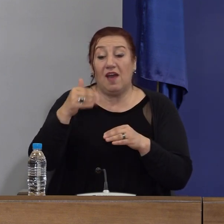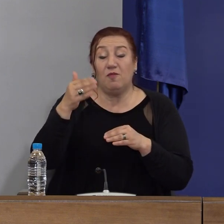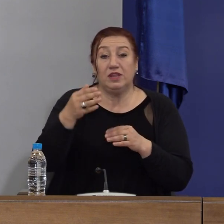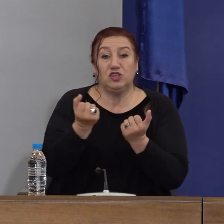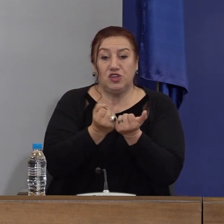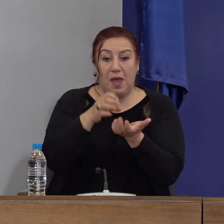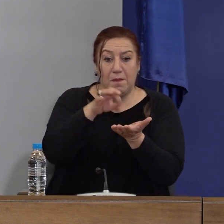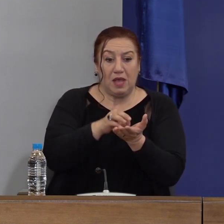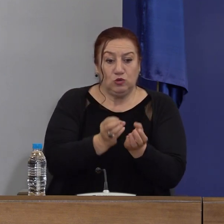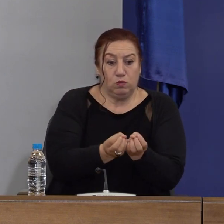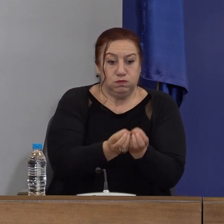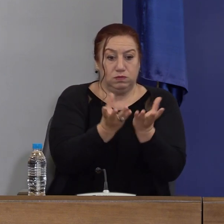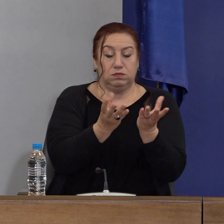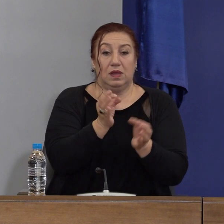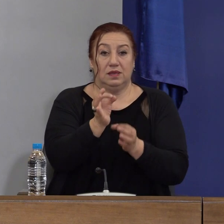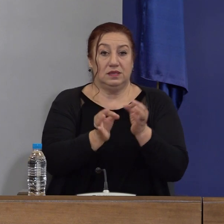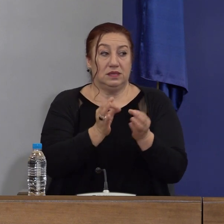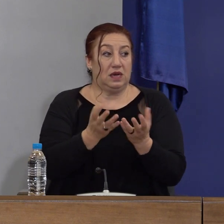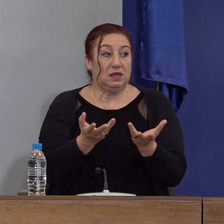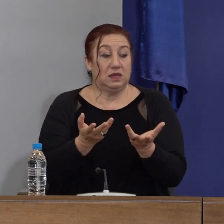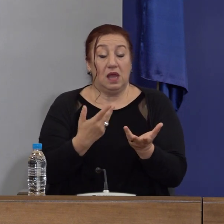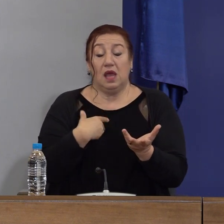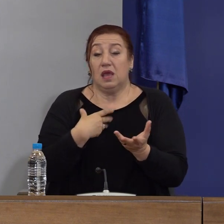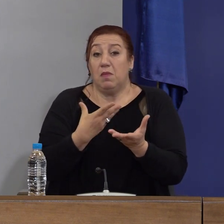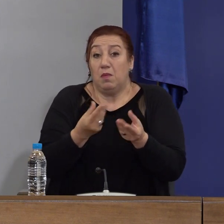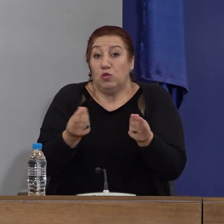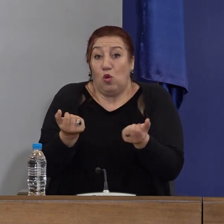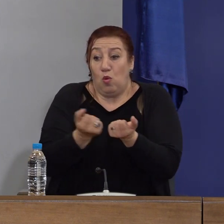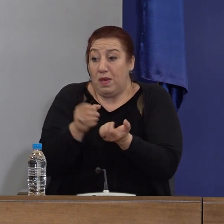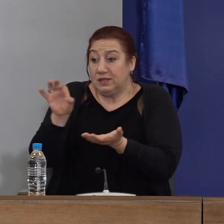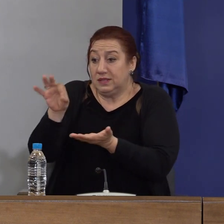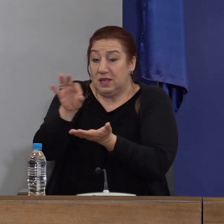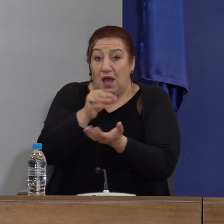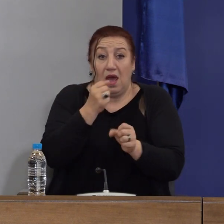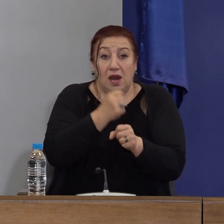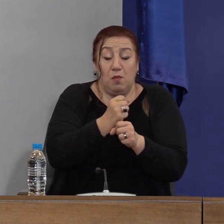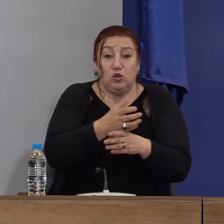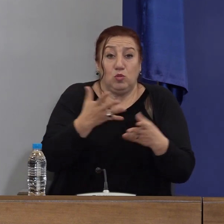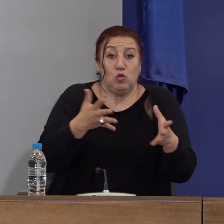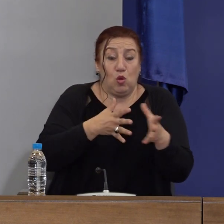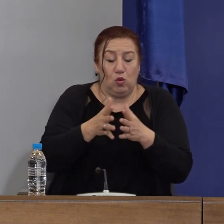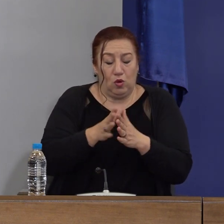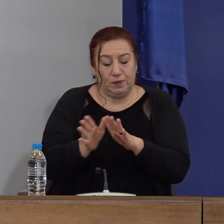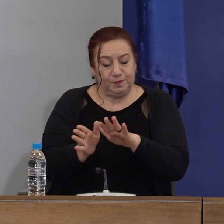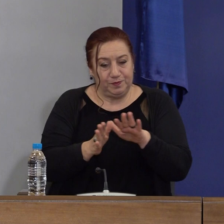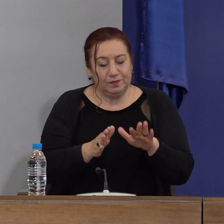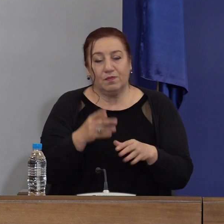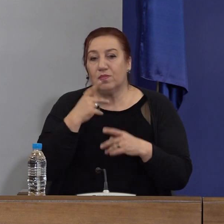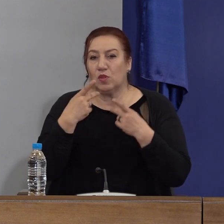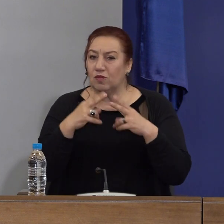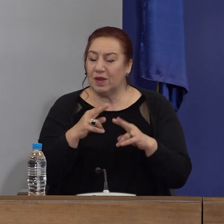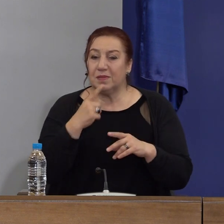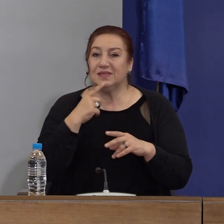заразата, тъй като на много места работят много хора и те са в пряк контакт с себе си? За градския транспорт